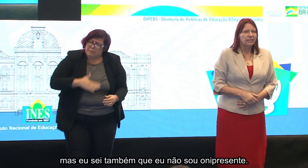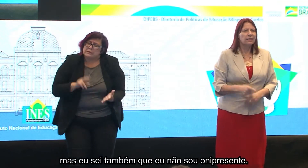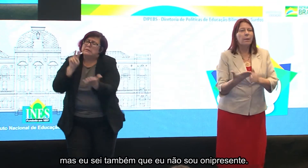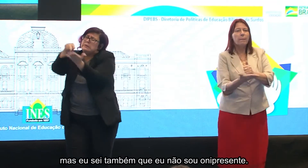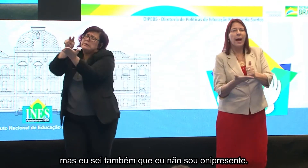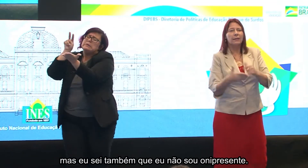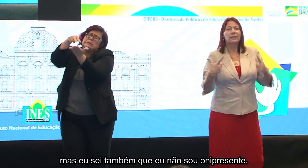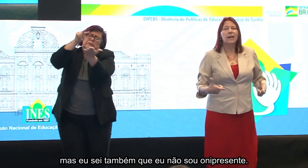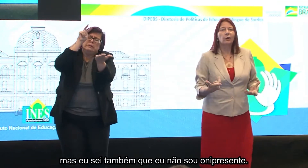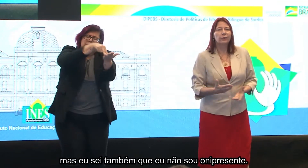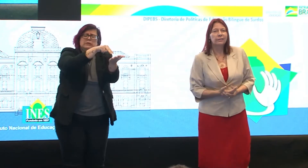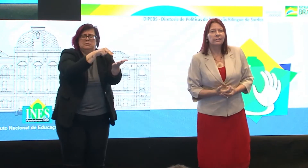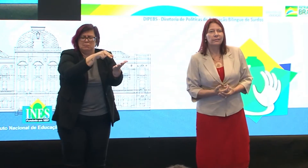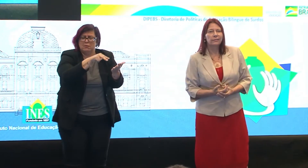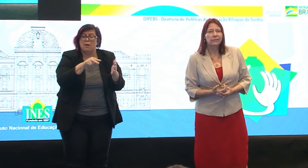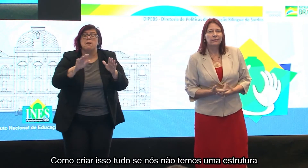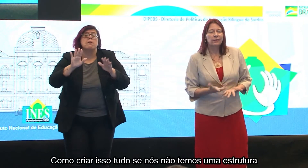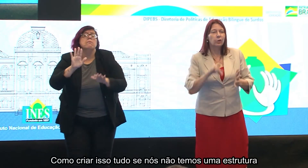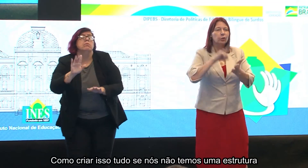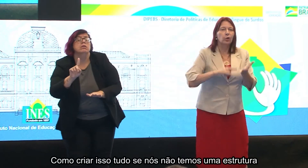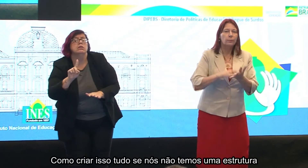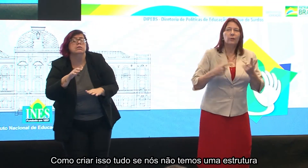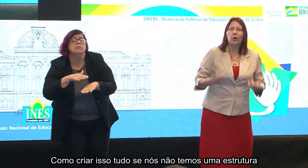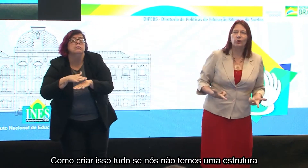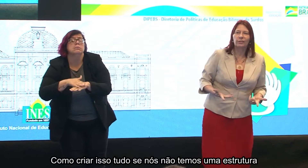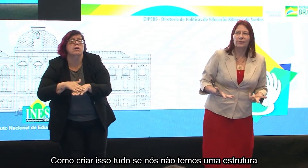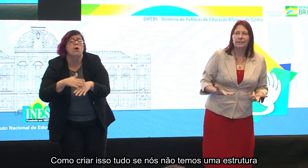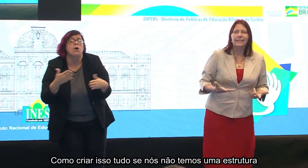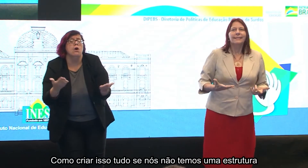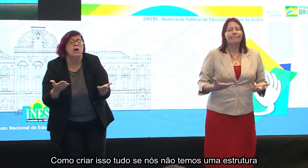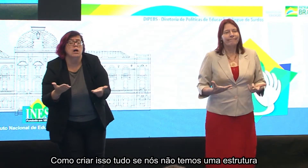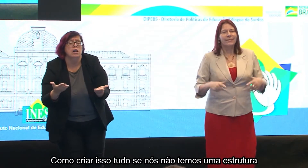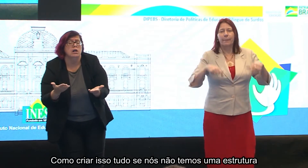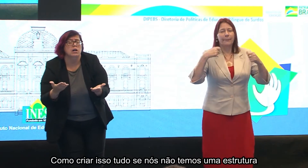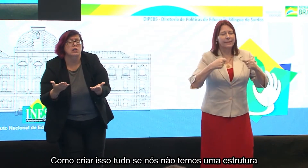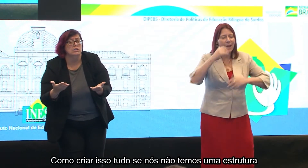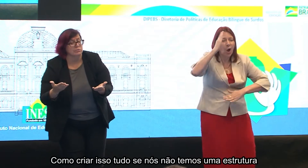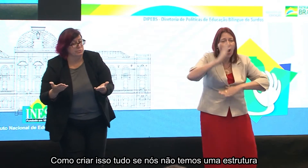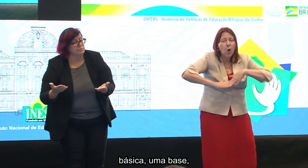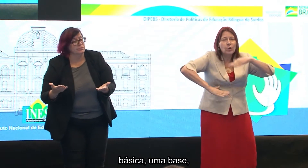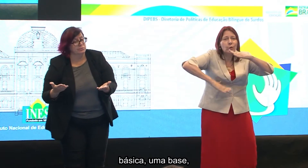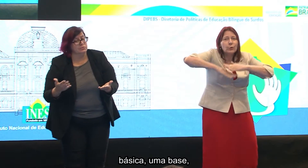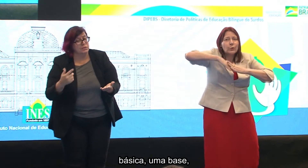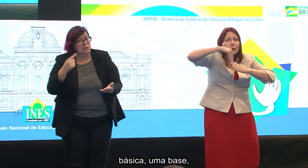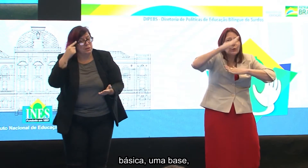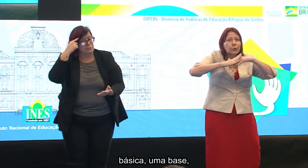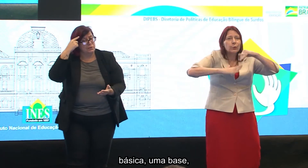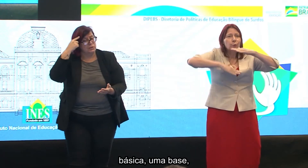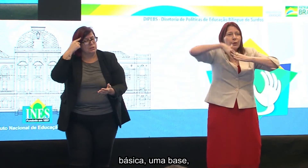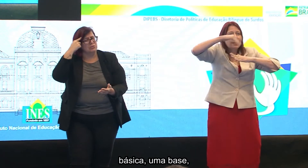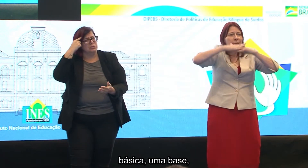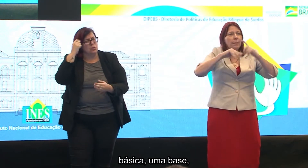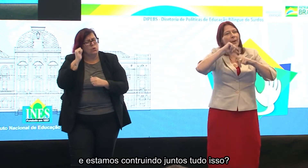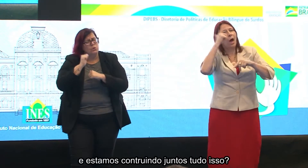sou onipresente. Mas como criar isso tudo se nós não temos uma estrutura básica, uma base, e